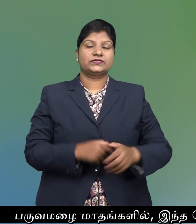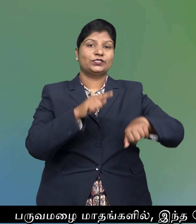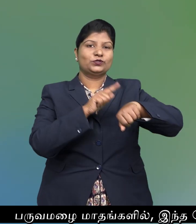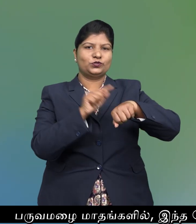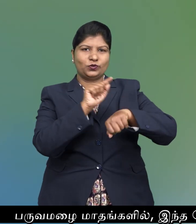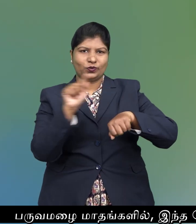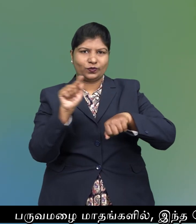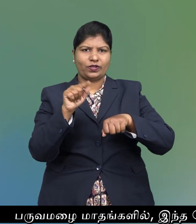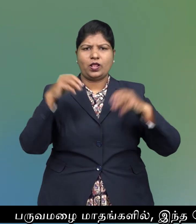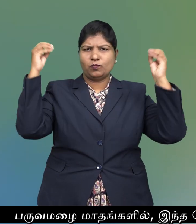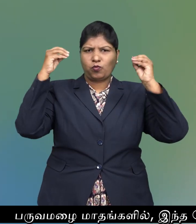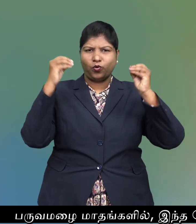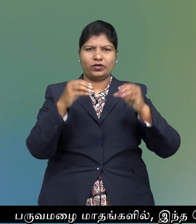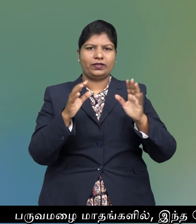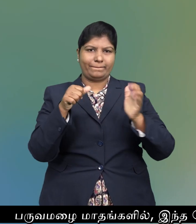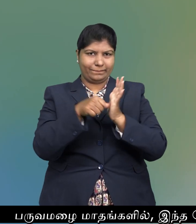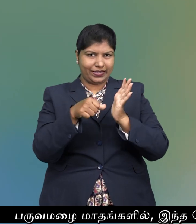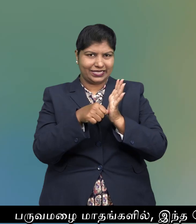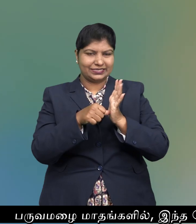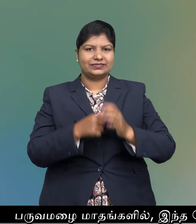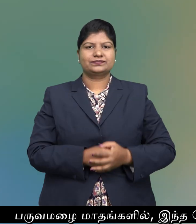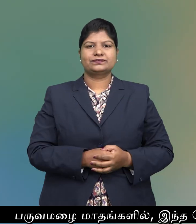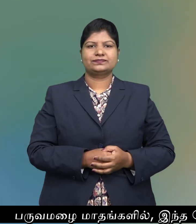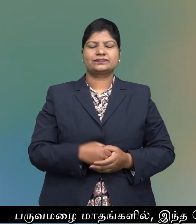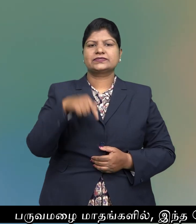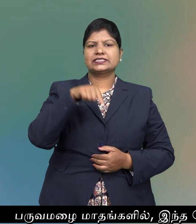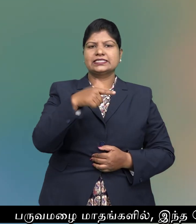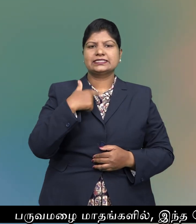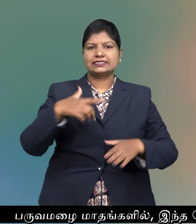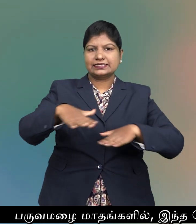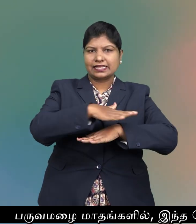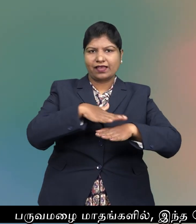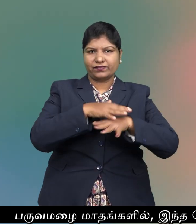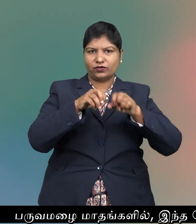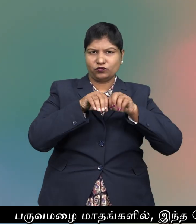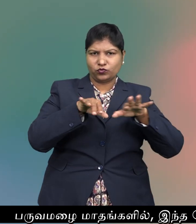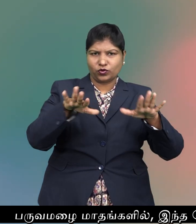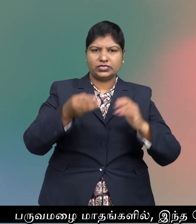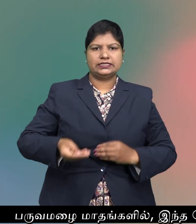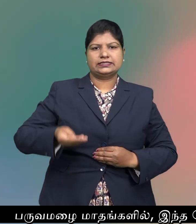பருவமழை மாதங்களில் இந்த மேற்பரப்பு ஓட்டம் கணிசமாக அதிகரிக்கும்.